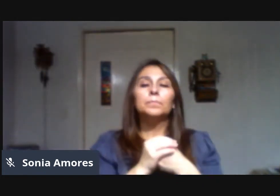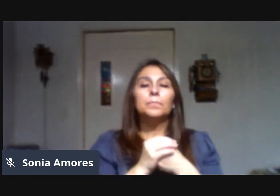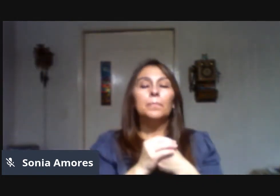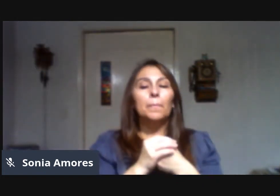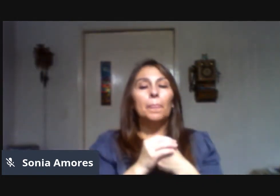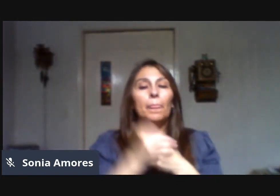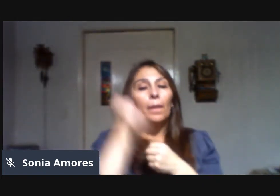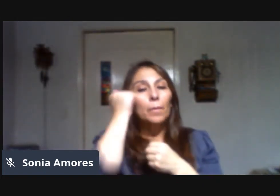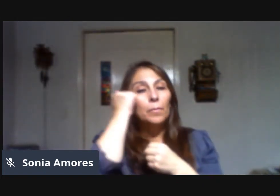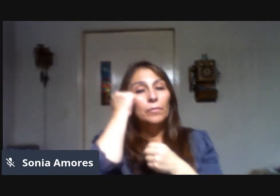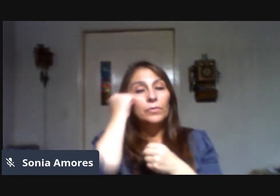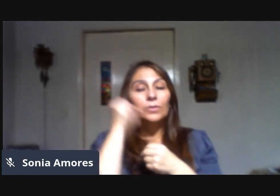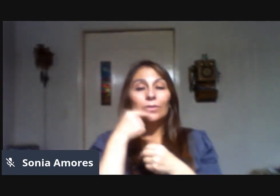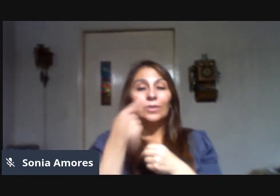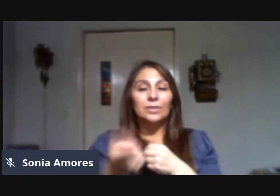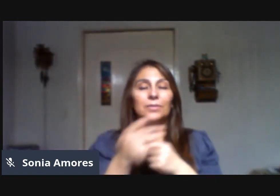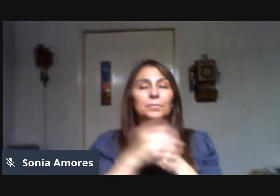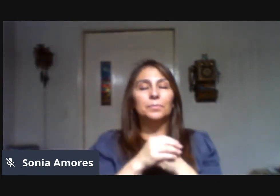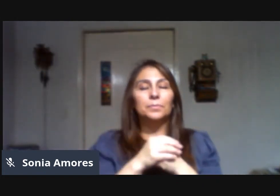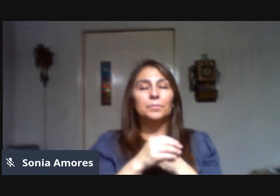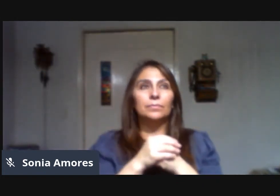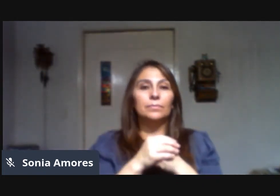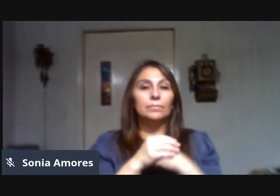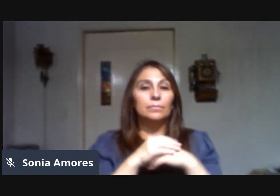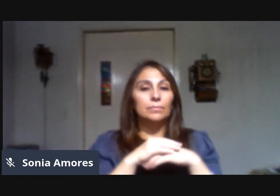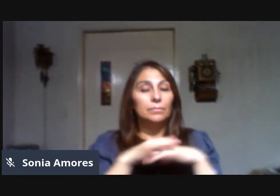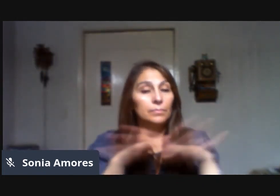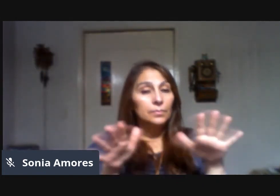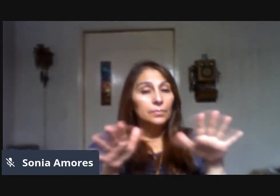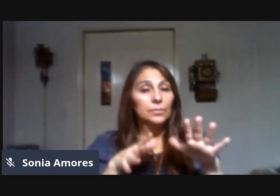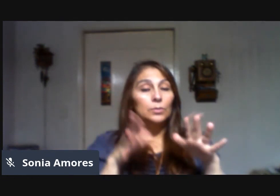de que mis colegas quieran intervenir,